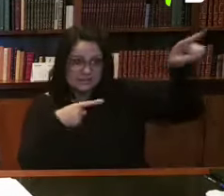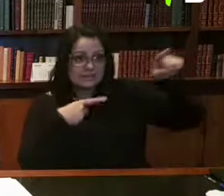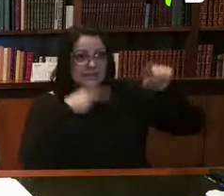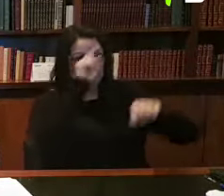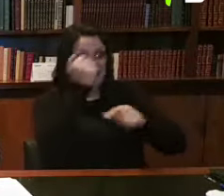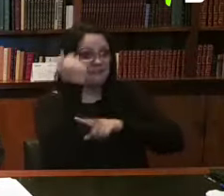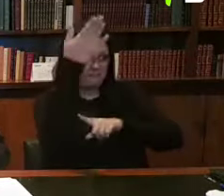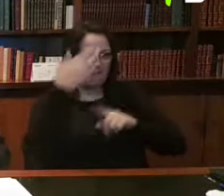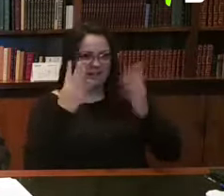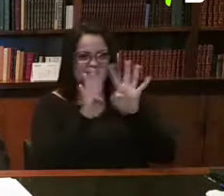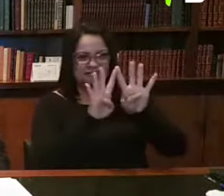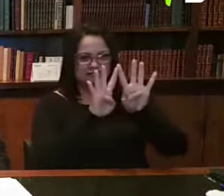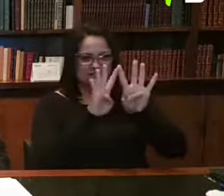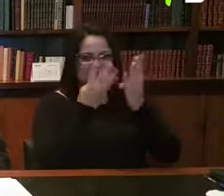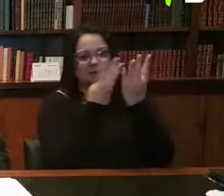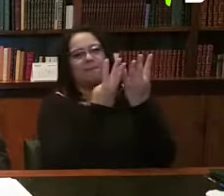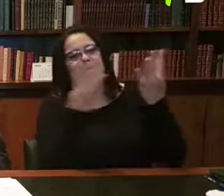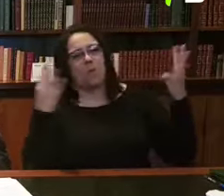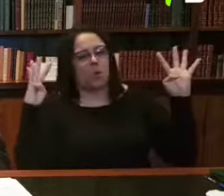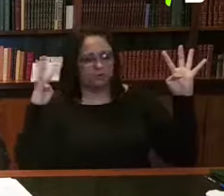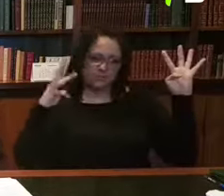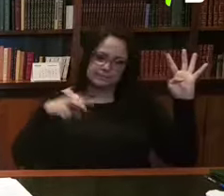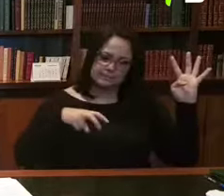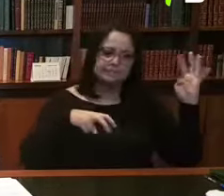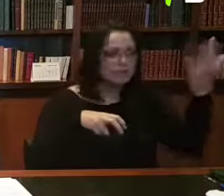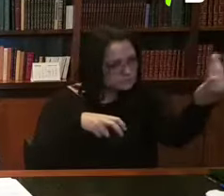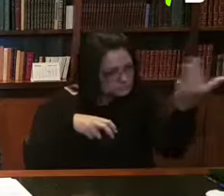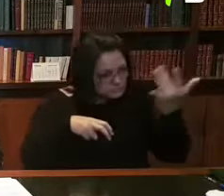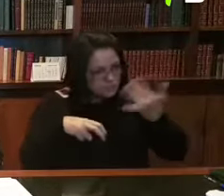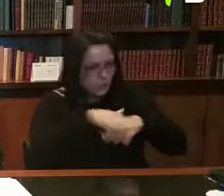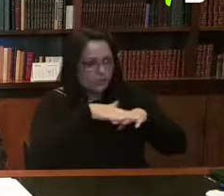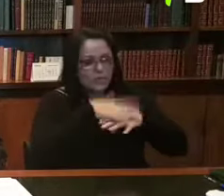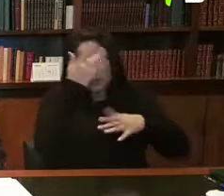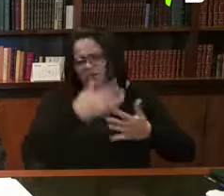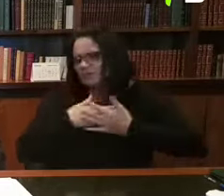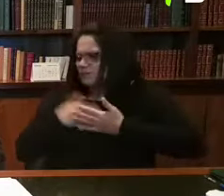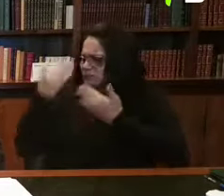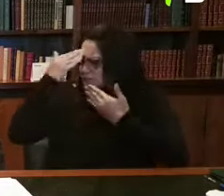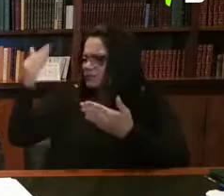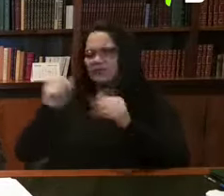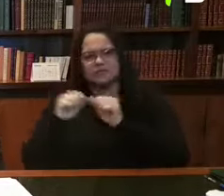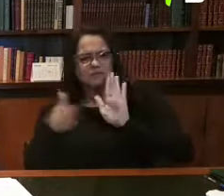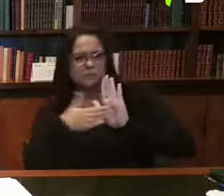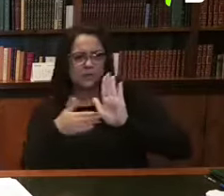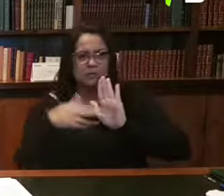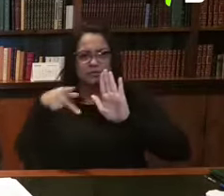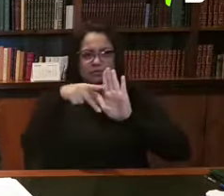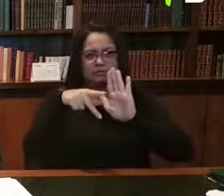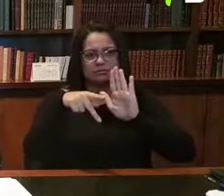pessoal para dentro aqui da alvorada e procura e o pessoal em grande parte agradecido a essa essa proposta